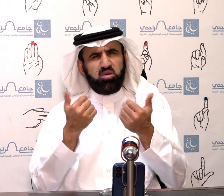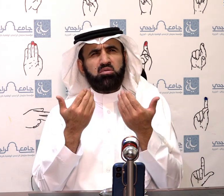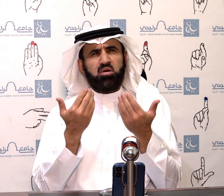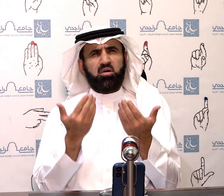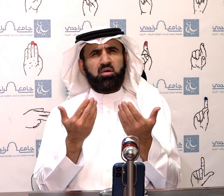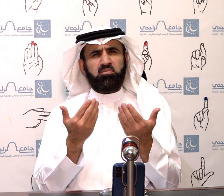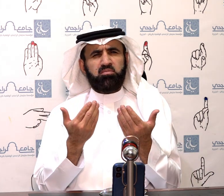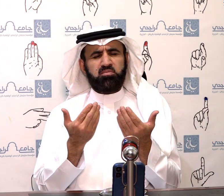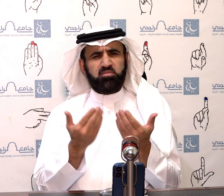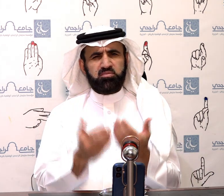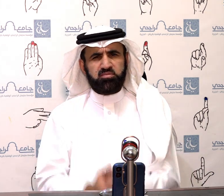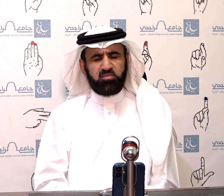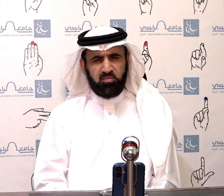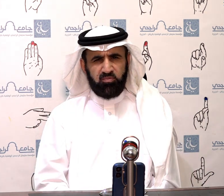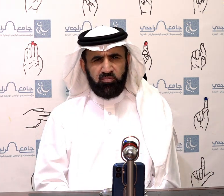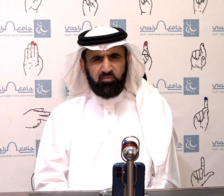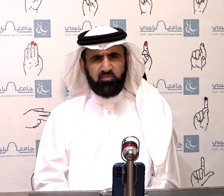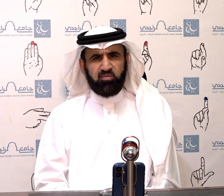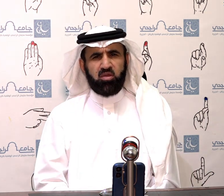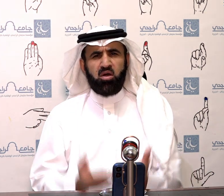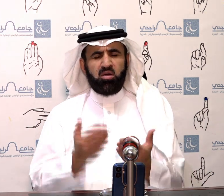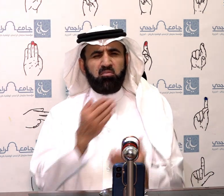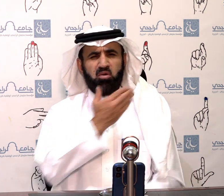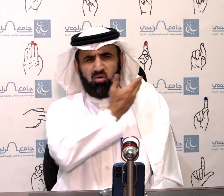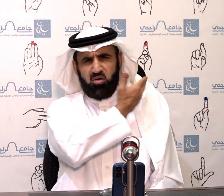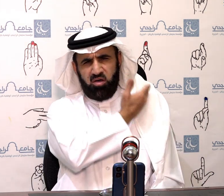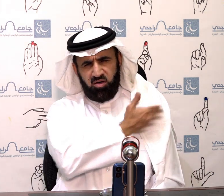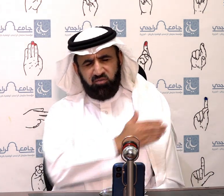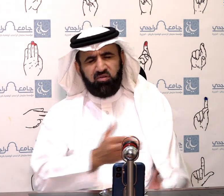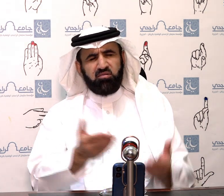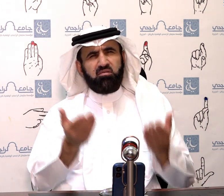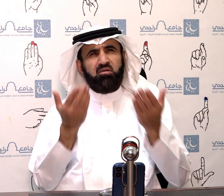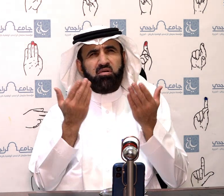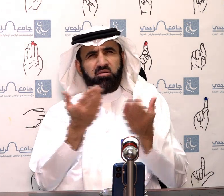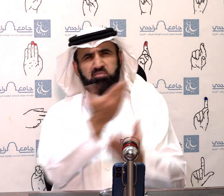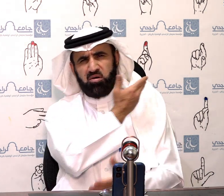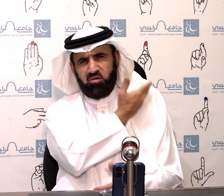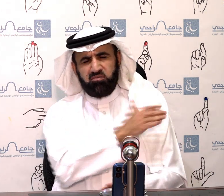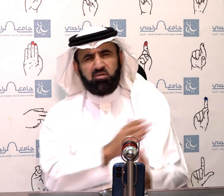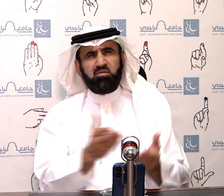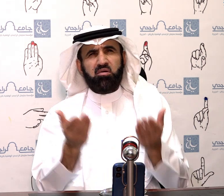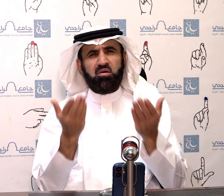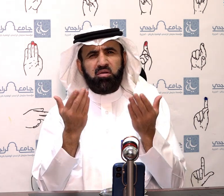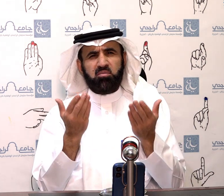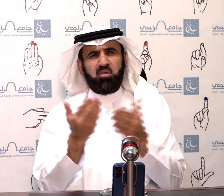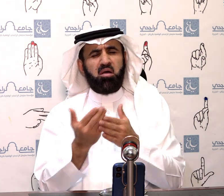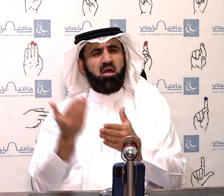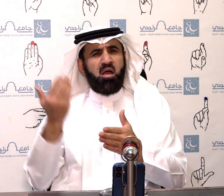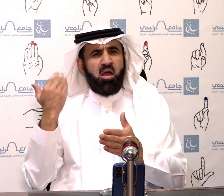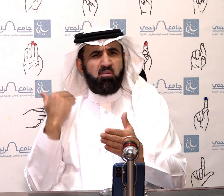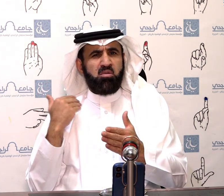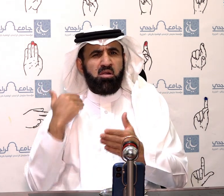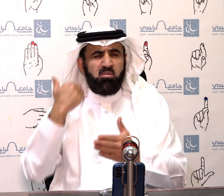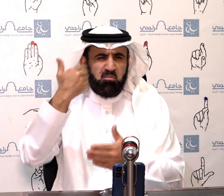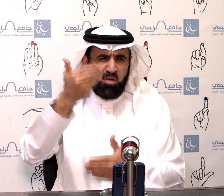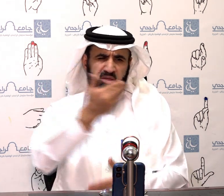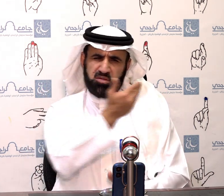العليم. اللهم اغفر لنا، اللهم اغفر لنا ما قدمنا وما أخرنا،